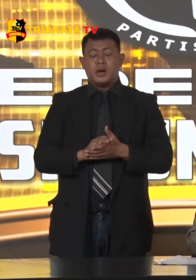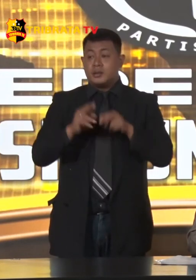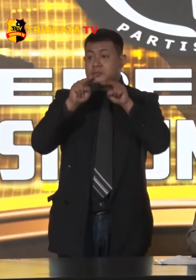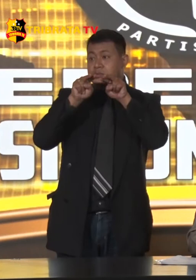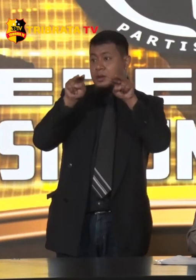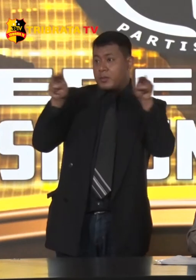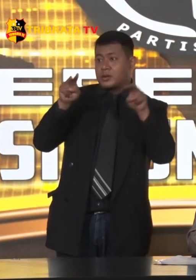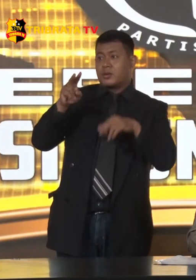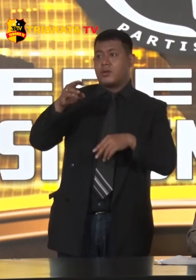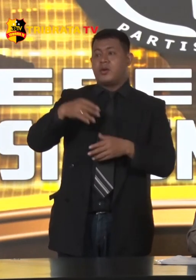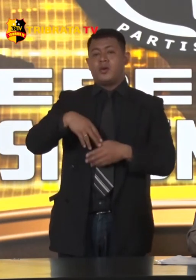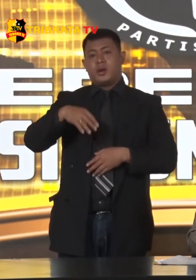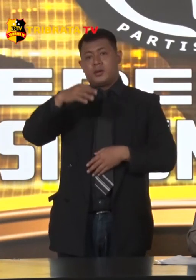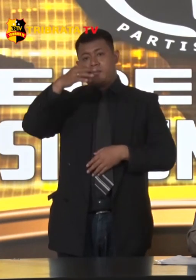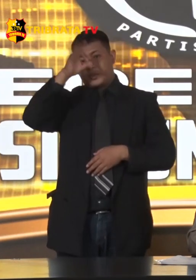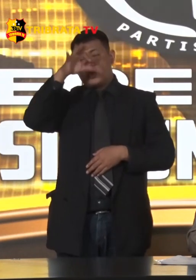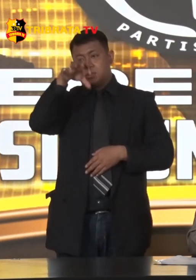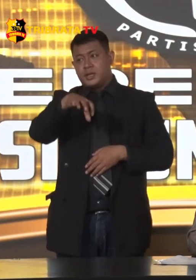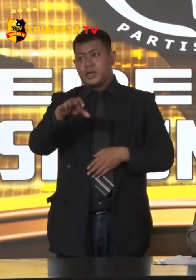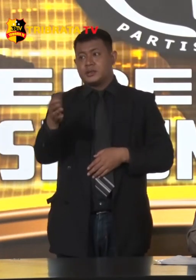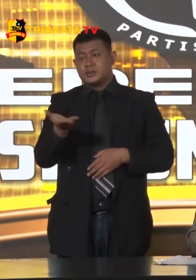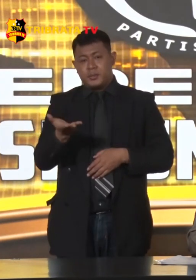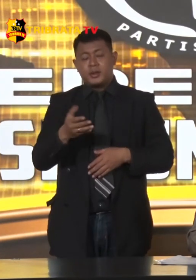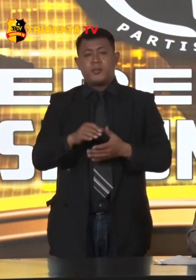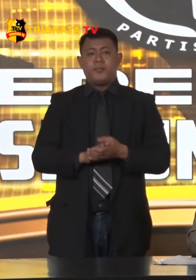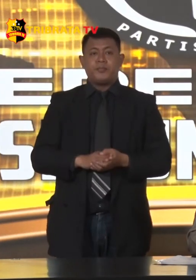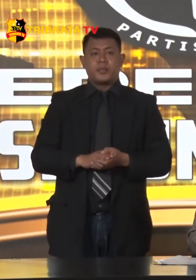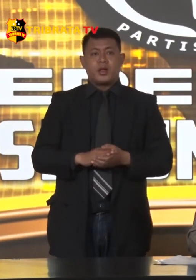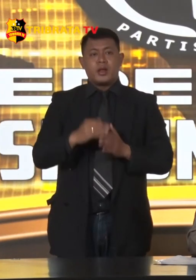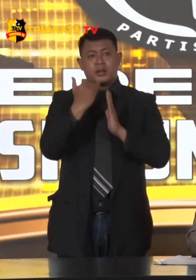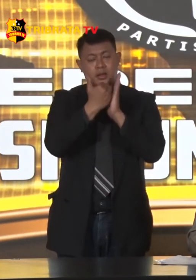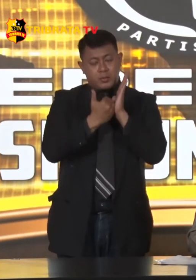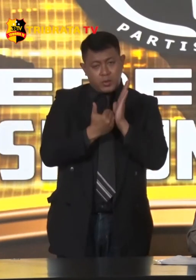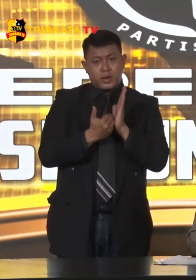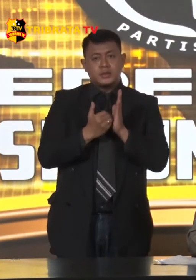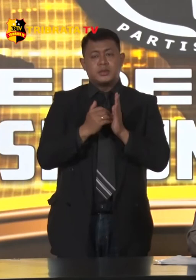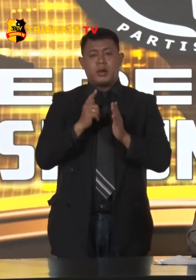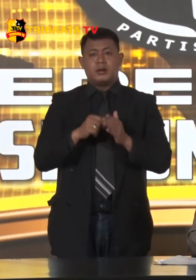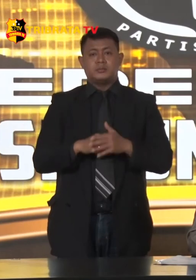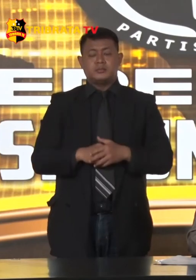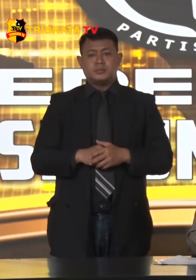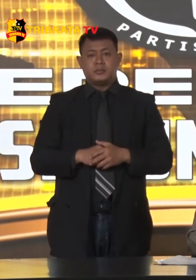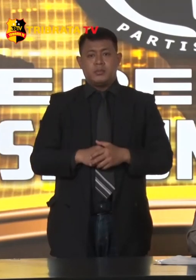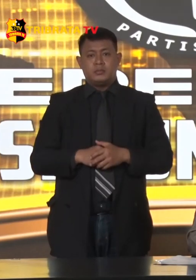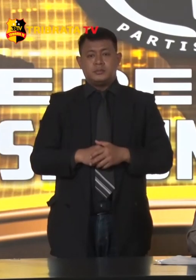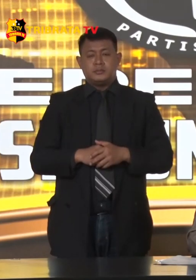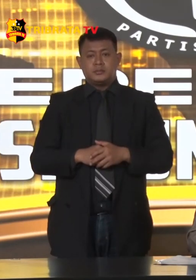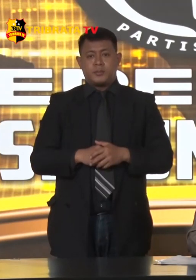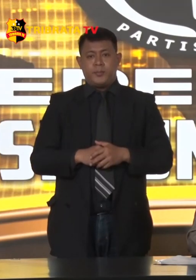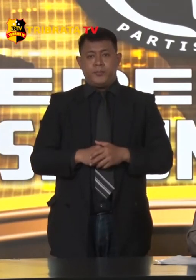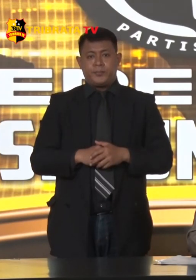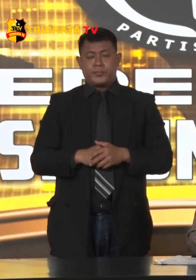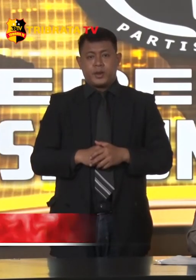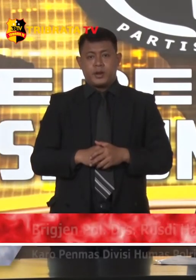dipantau oleh Polda setempat, ya. Masalah prokes segala macam itu ada satgas COVID-19 di